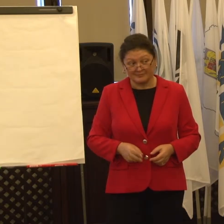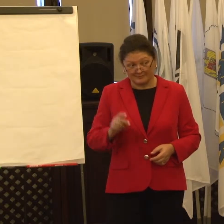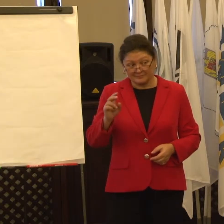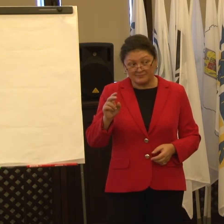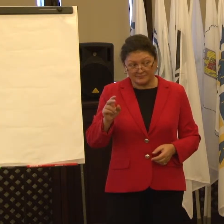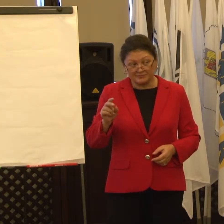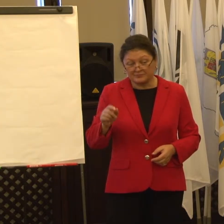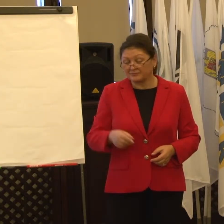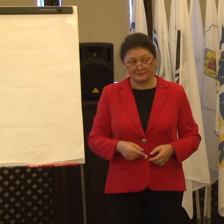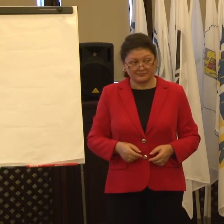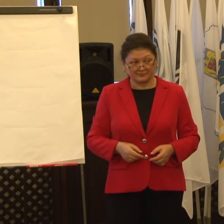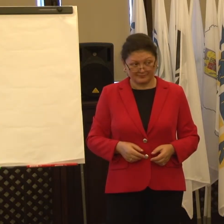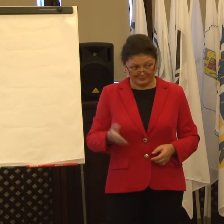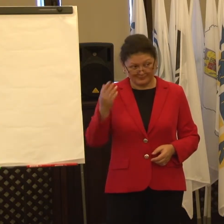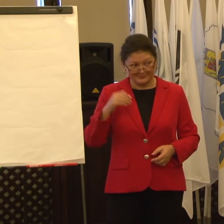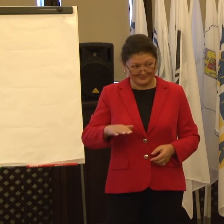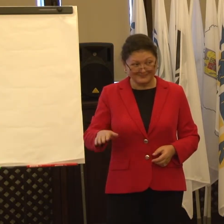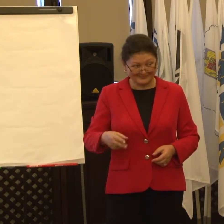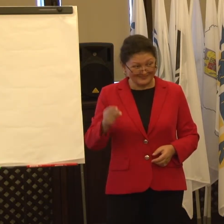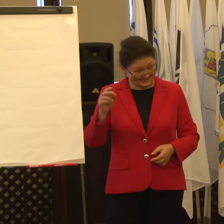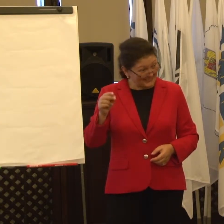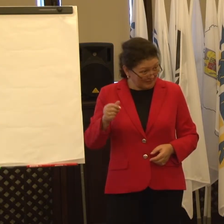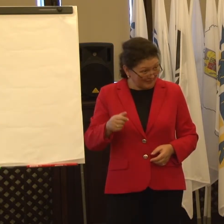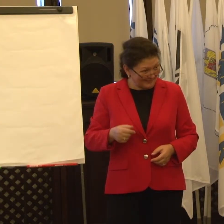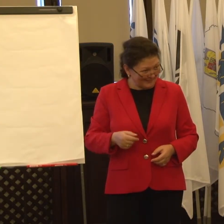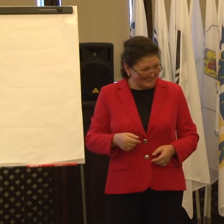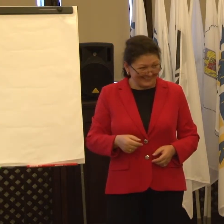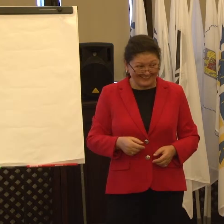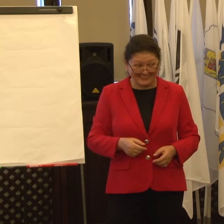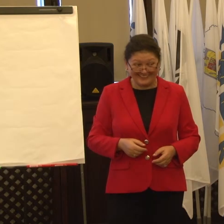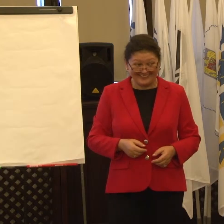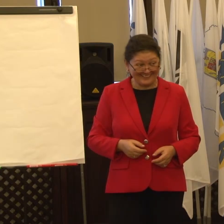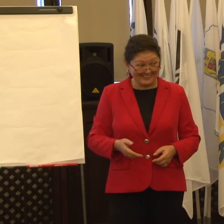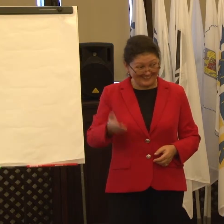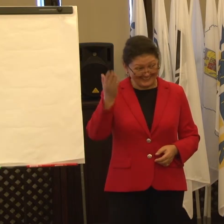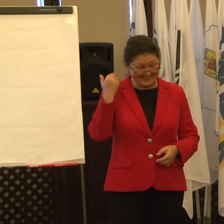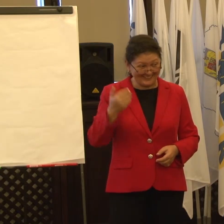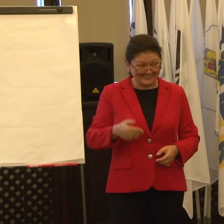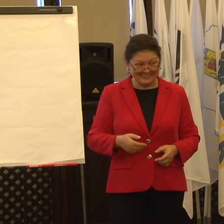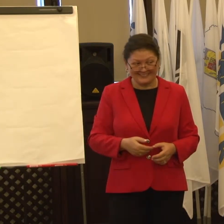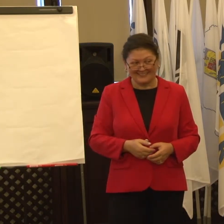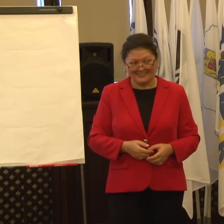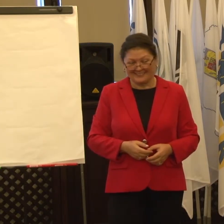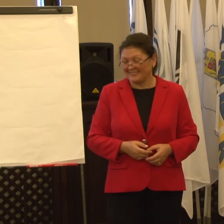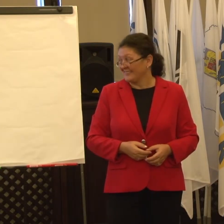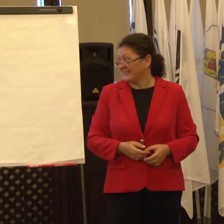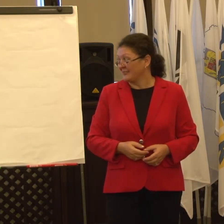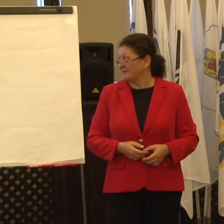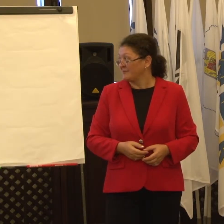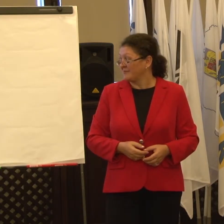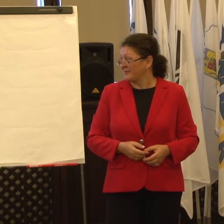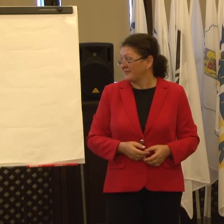nu neapărat pentru că, tot aici spunea cineva, educația trebuie să înceapă cu